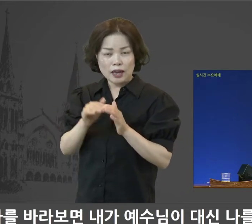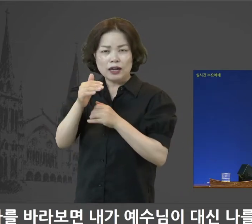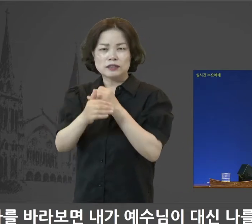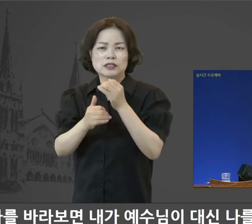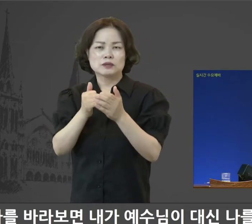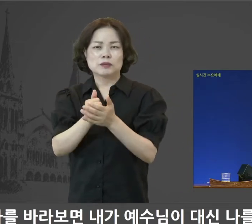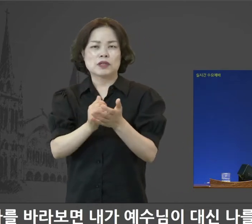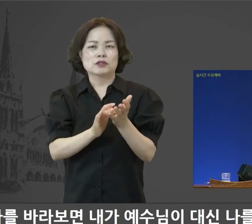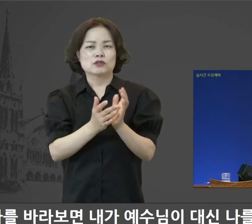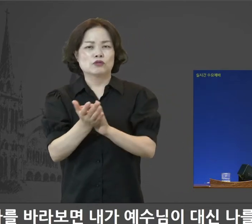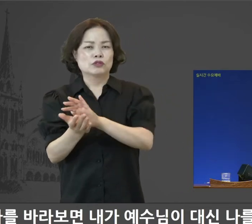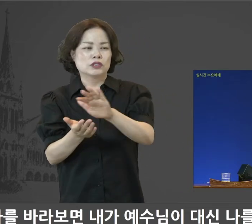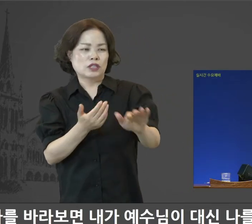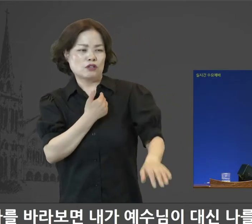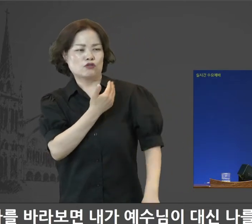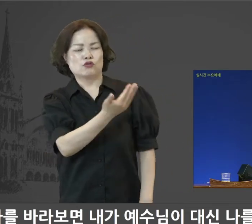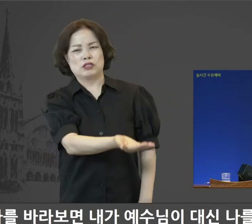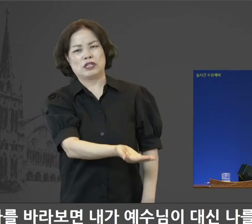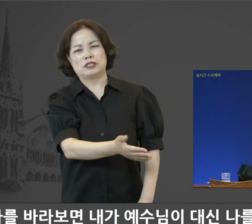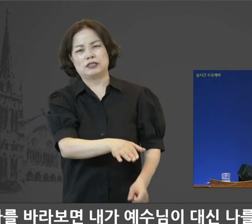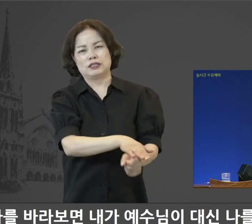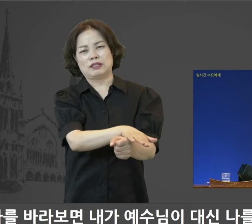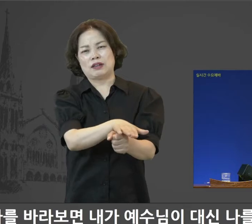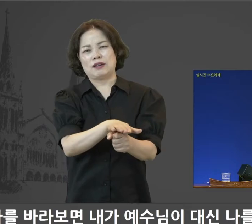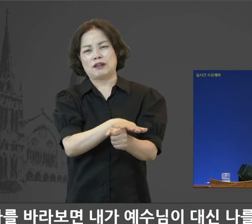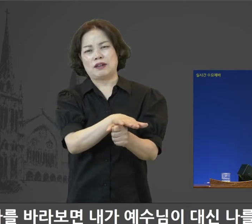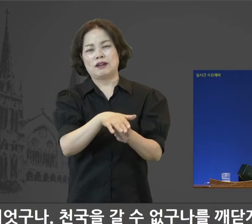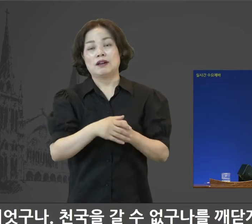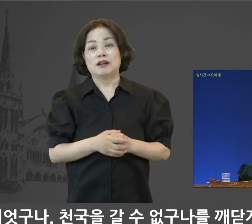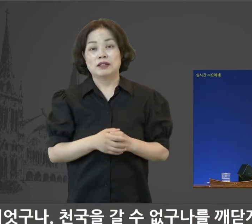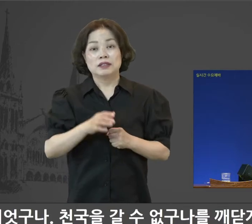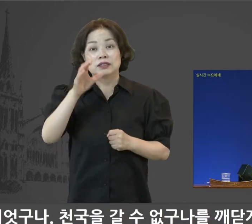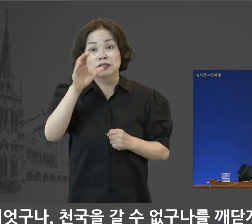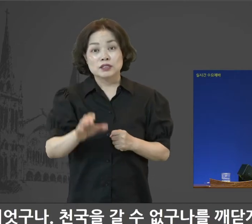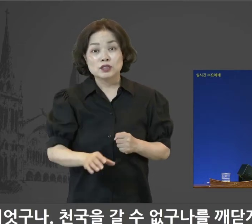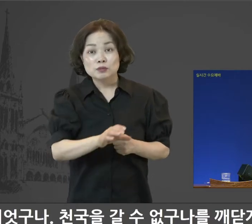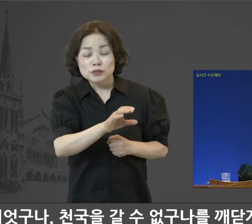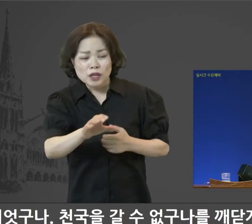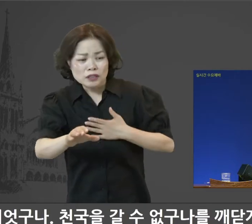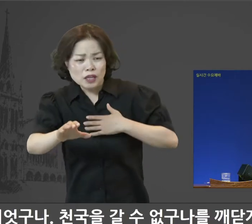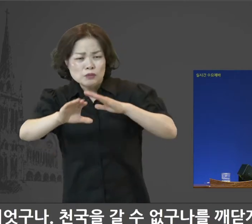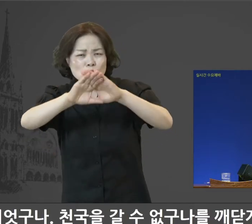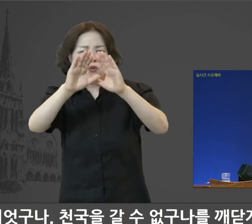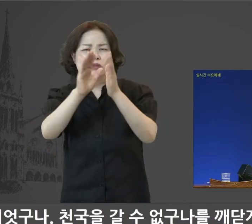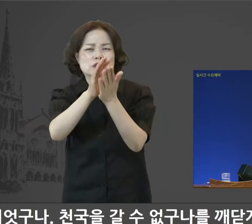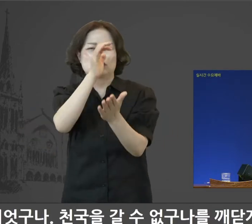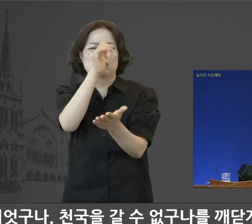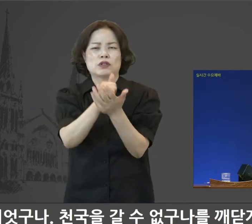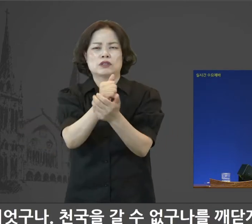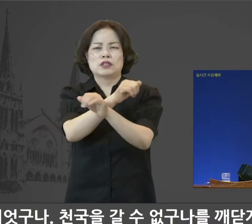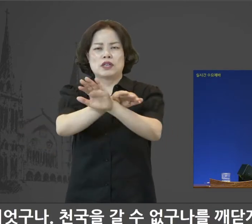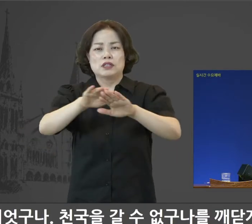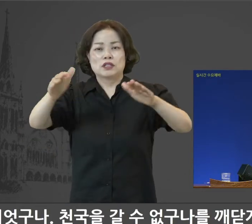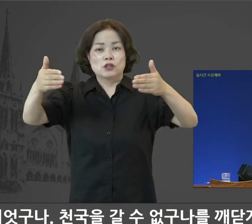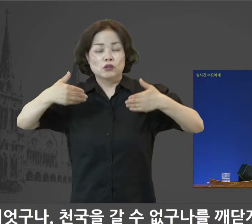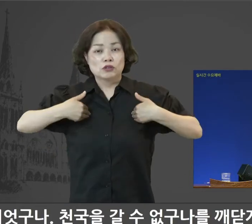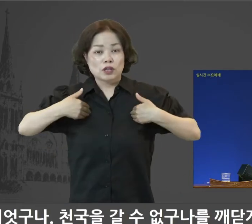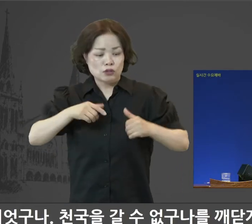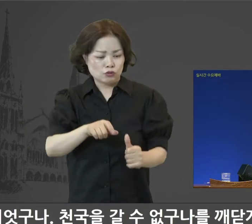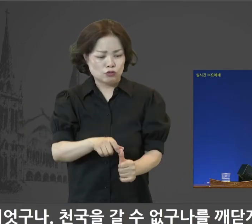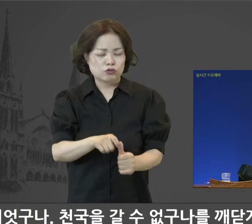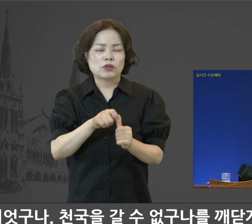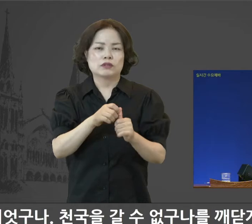하나님이 예수님을 내어주기까지 나를 사랑하셨구나. 십자가에서 나의 모든 죄를 해결해 주시고 나의